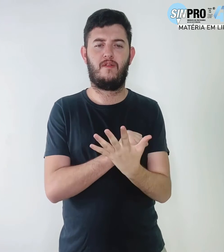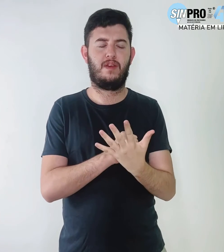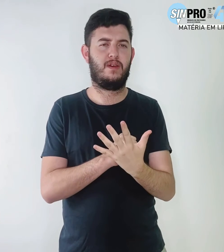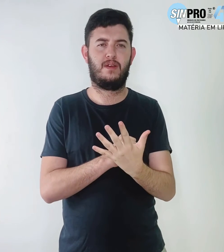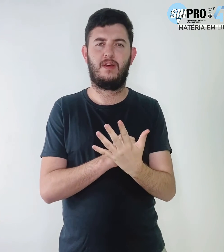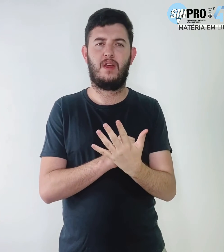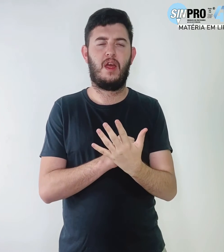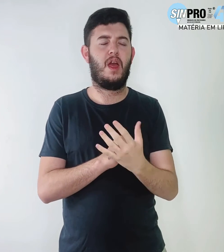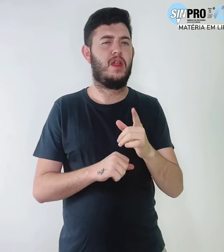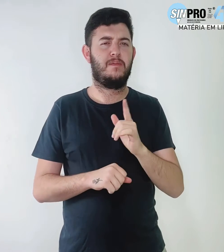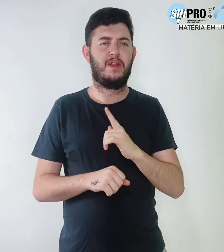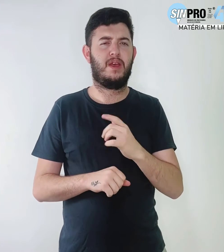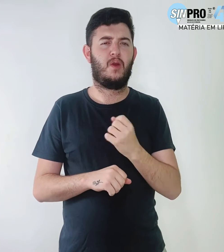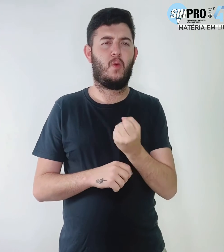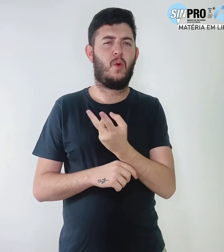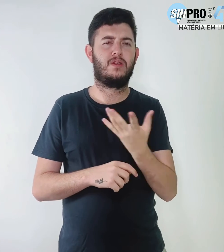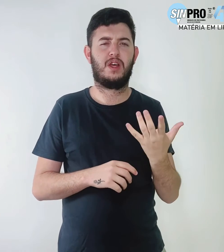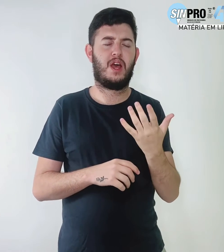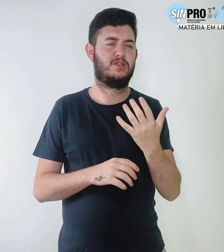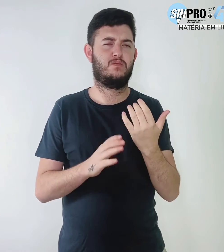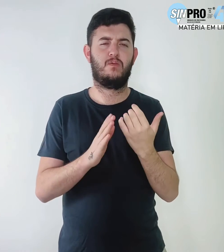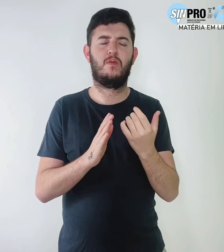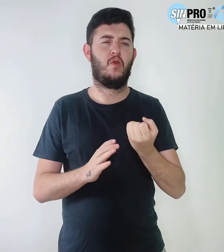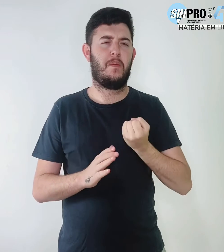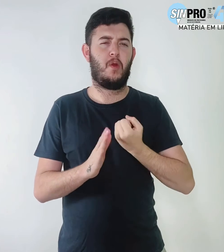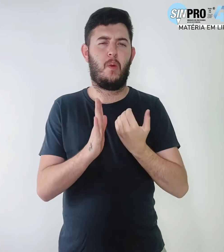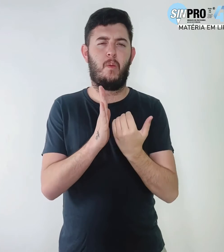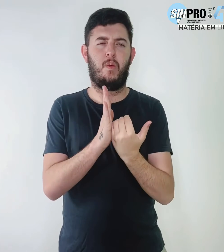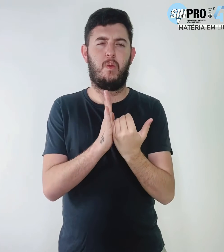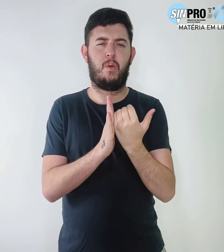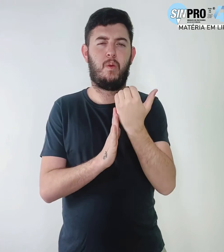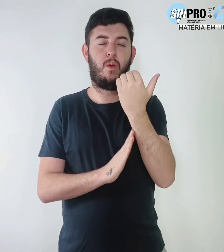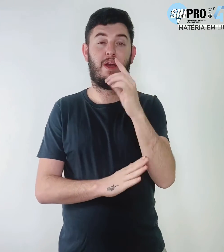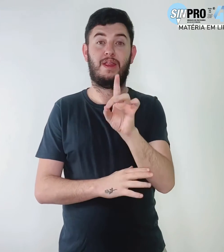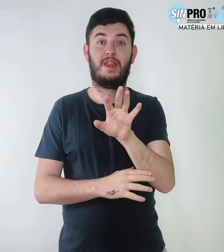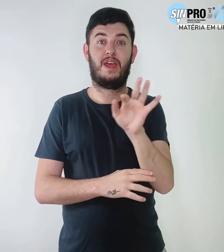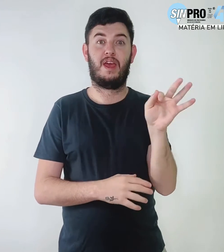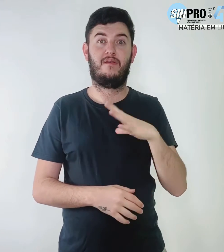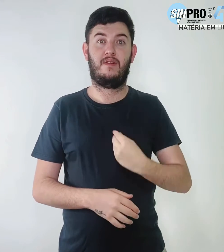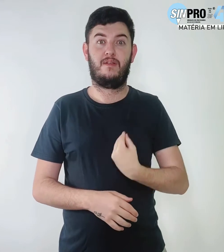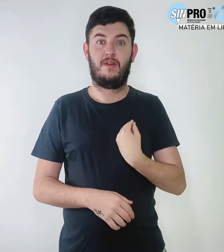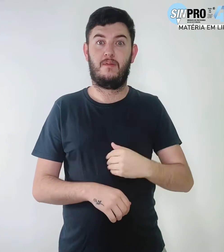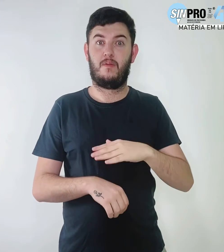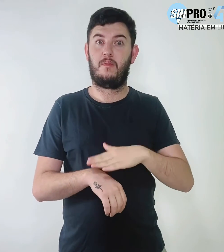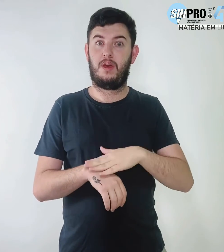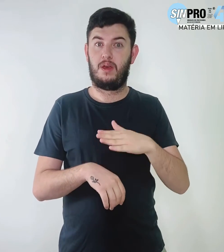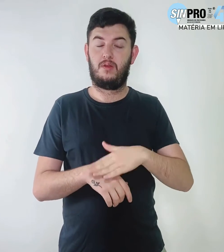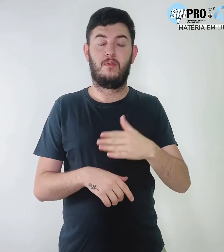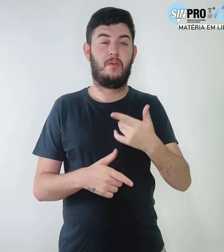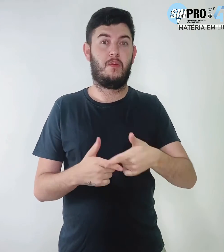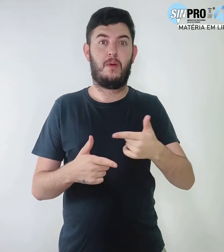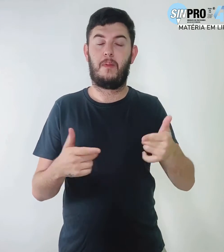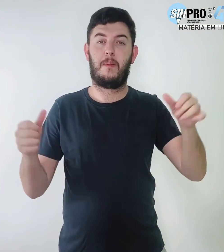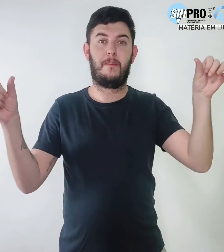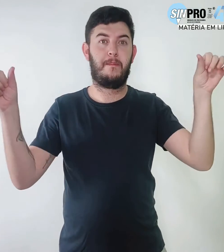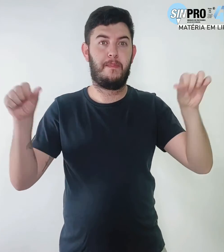DF vive o caos, sem gestão acertada. O Distrito Federal enfrenta um dos piores